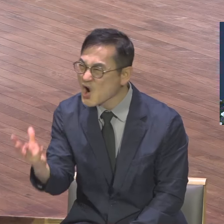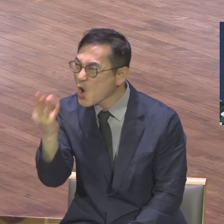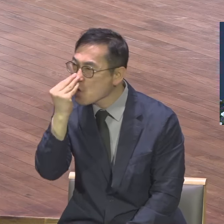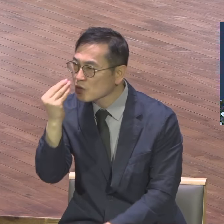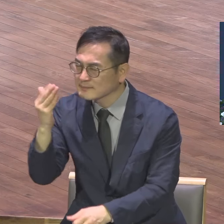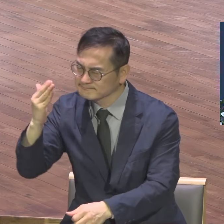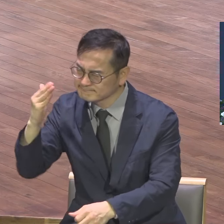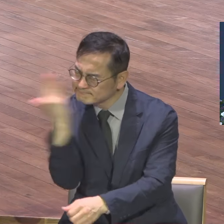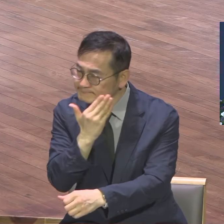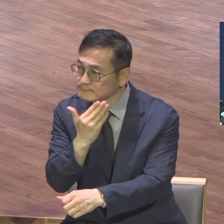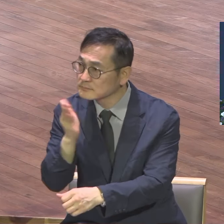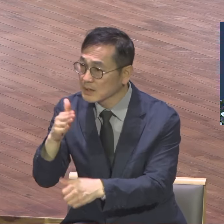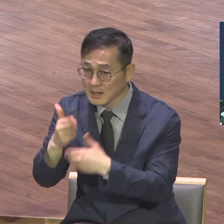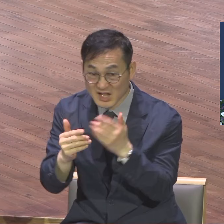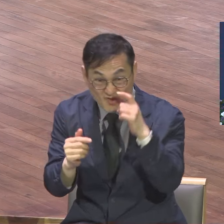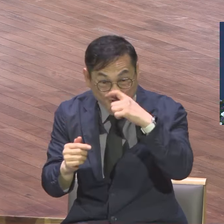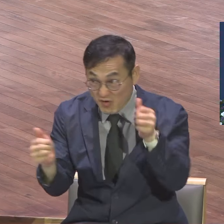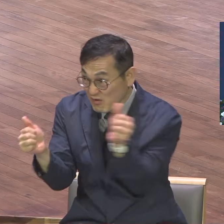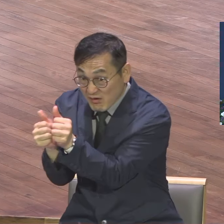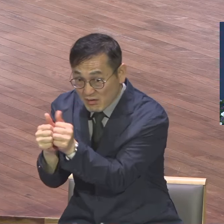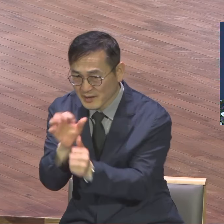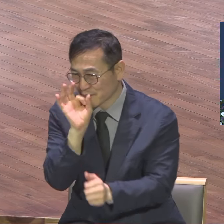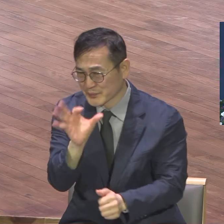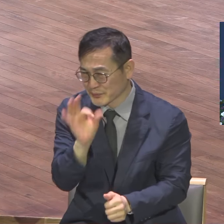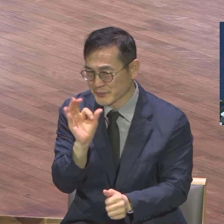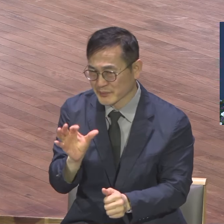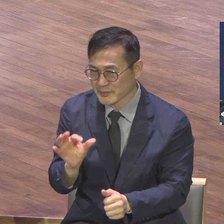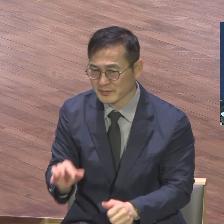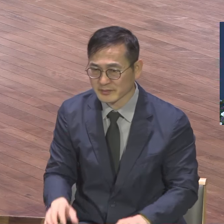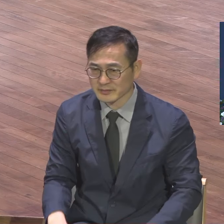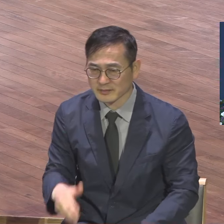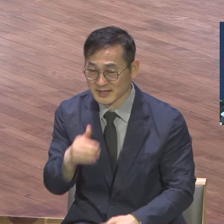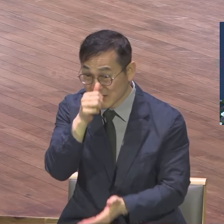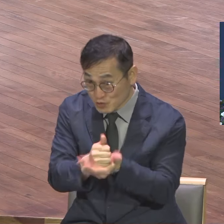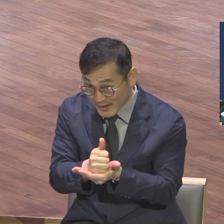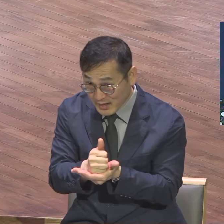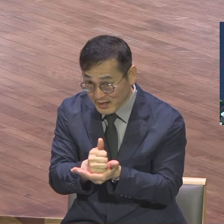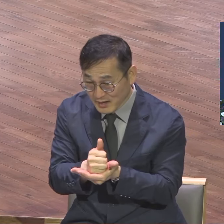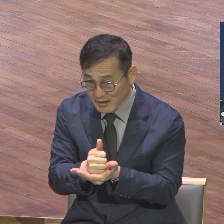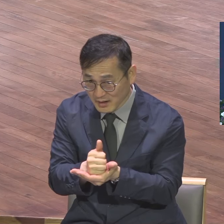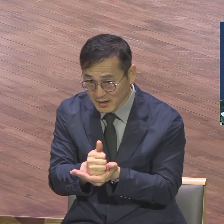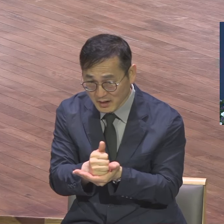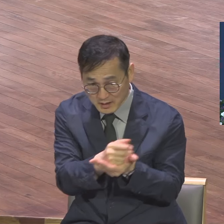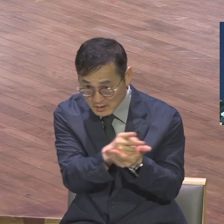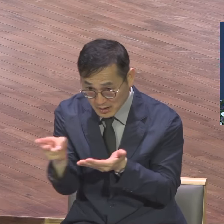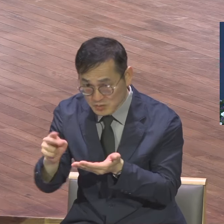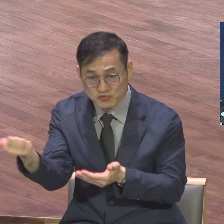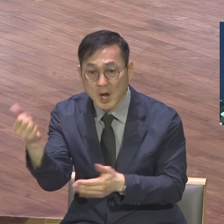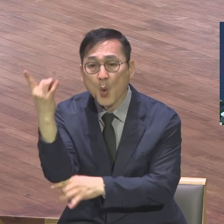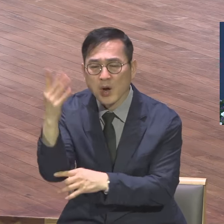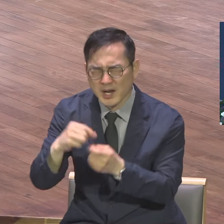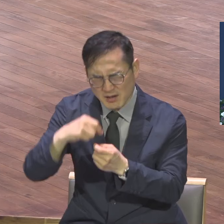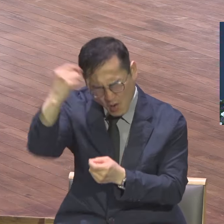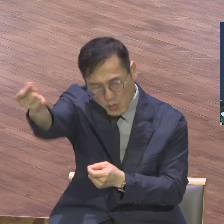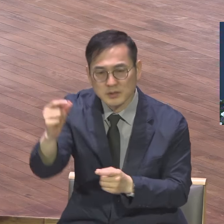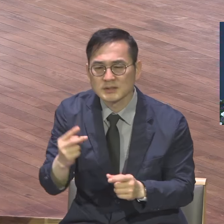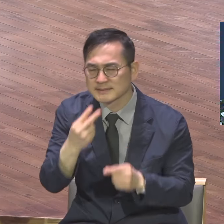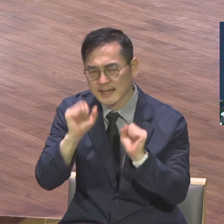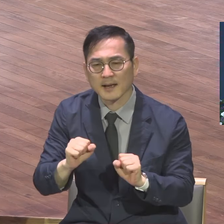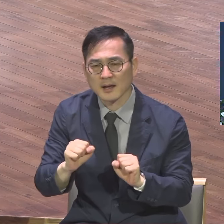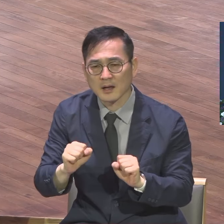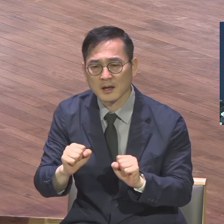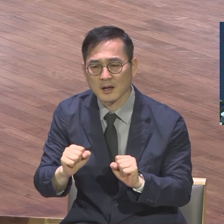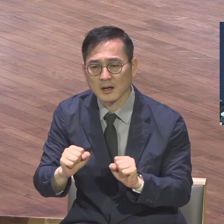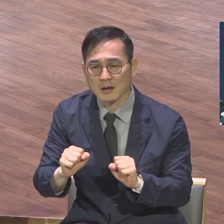하나님을 떠납니다. 죄의 결과가 찾아온 것이 뭐예요? 죄의 결과는 죽음이에요. 원래 죽음 없었습니다.